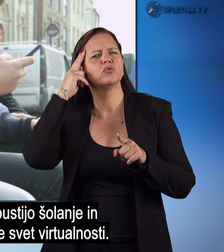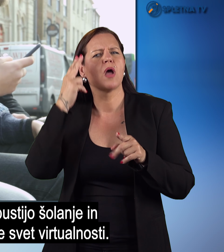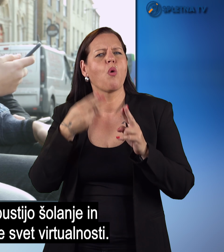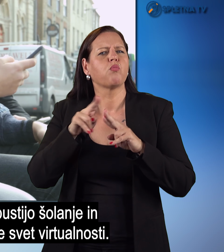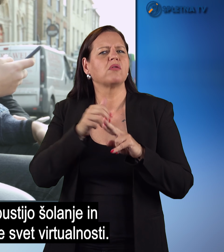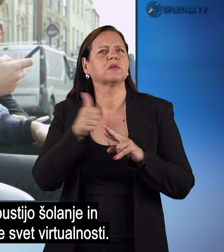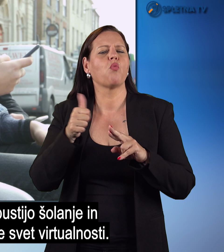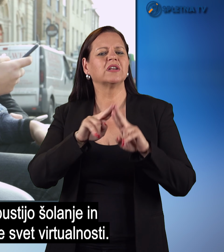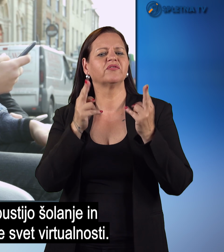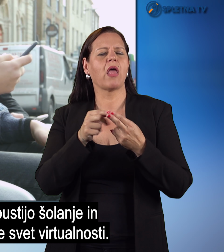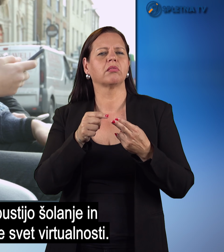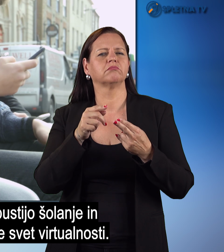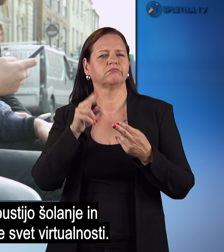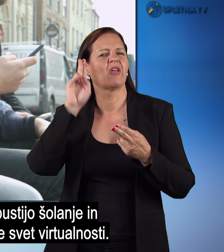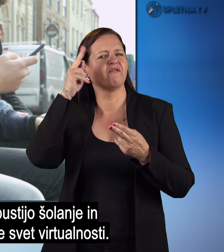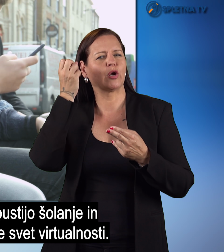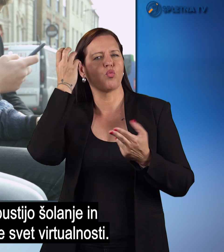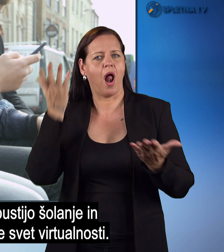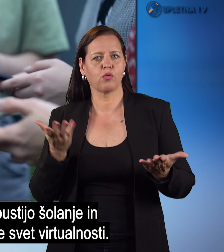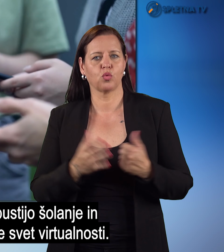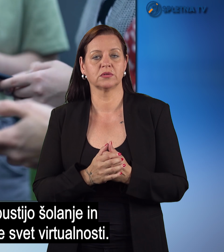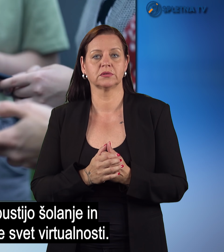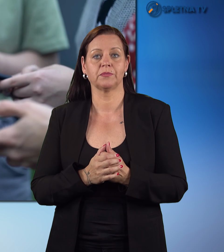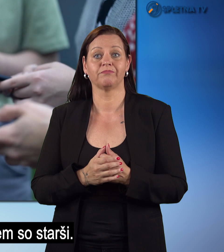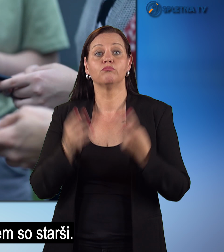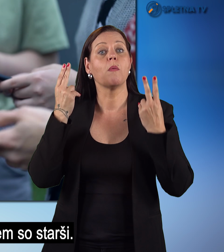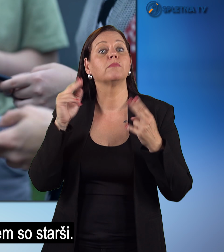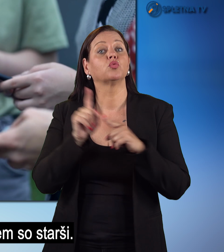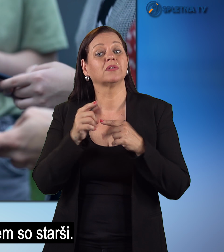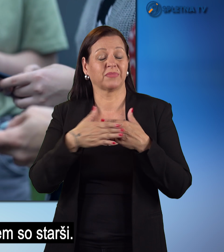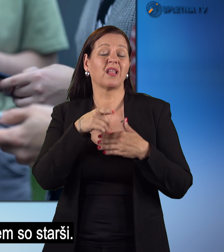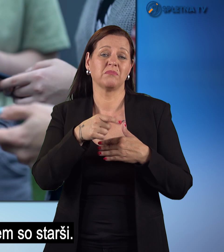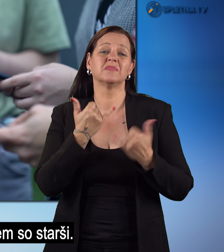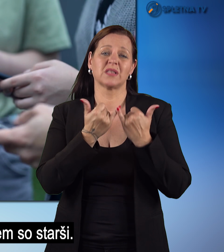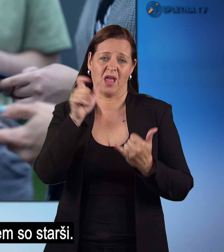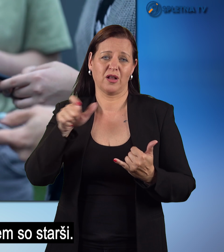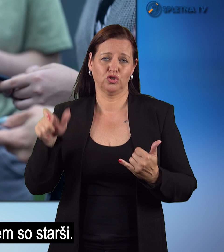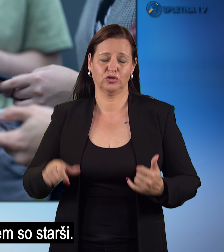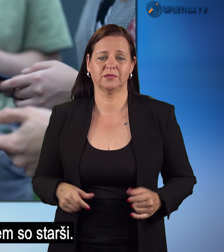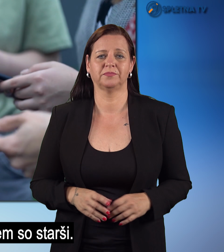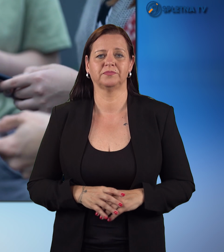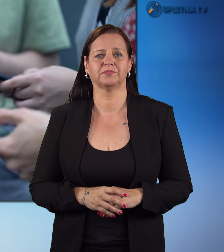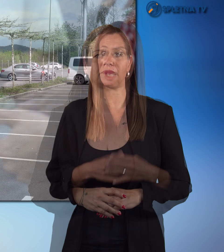in poznajo zgolj le še svet virtualnosti. Ključni pri tem so starši.